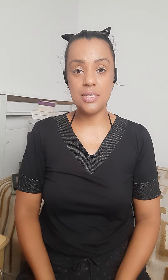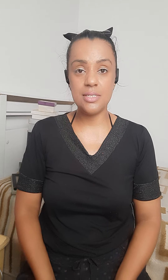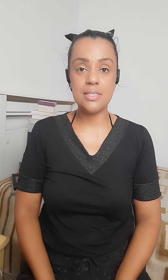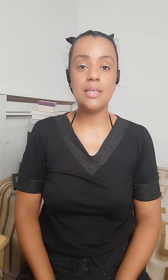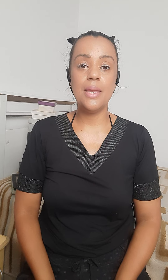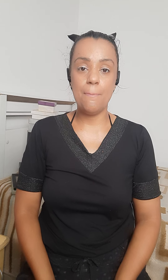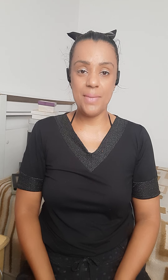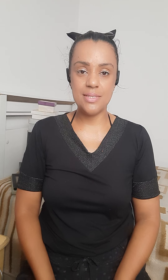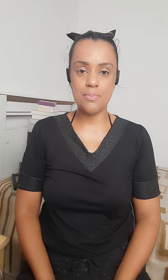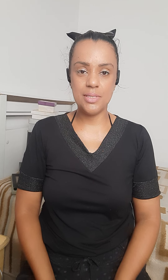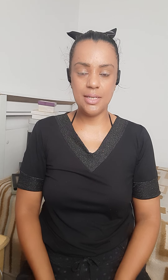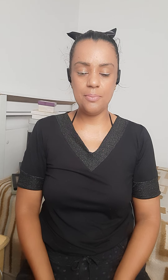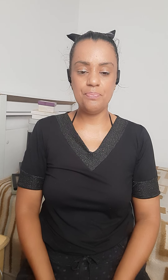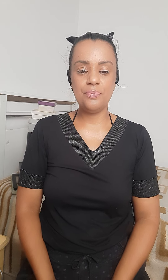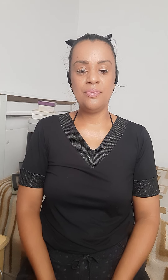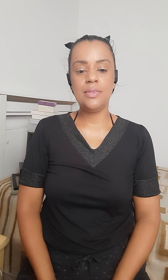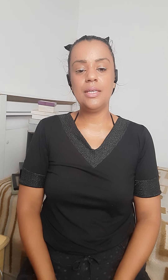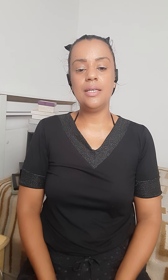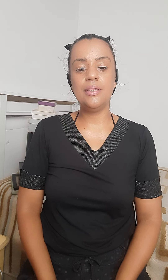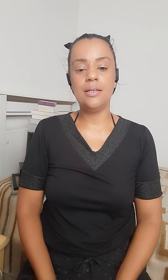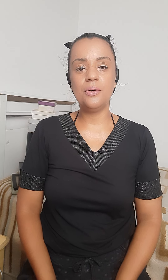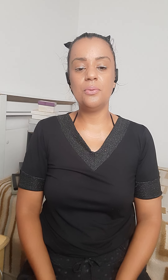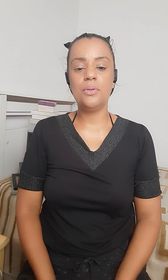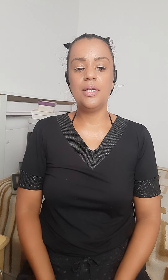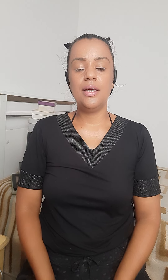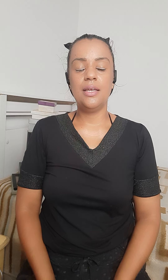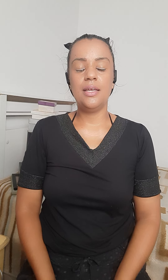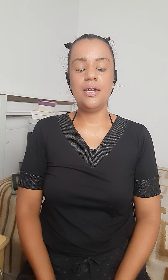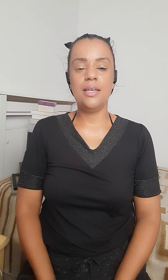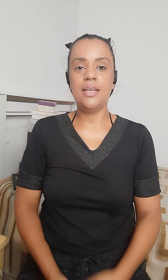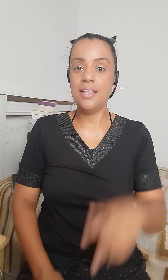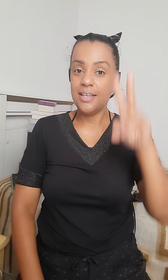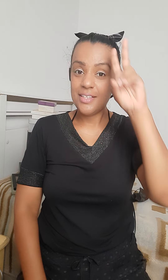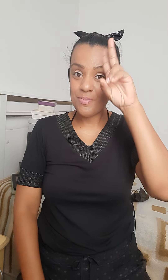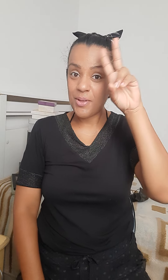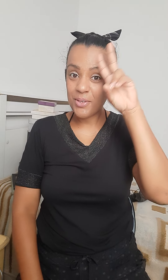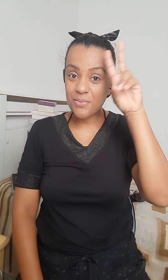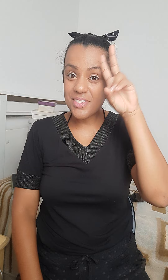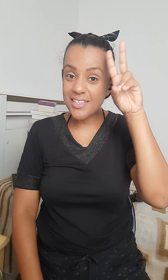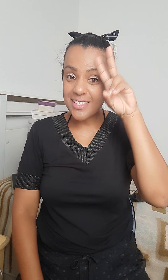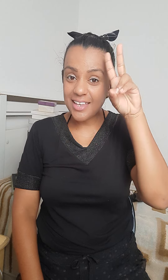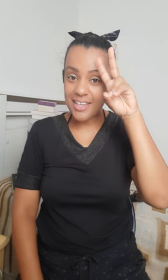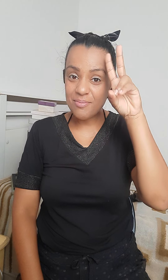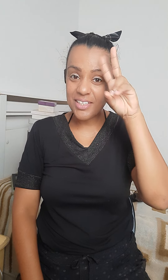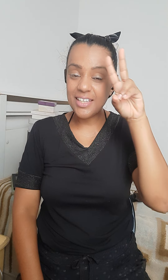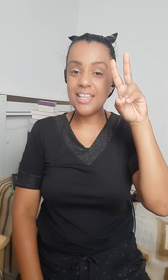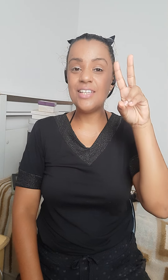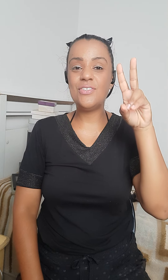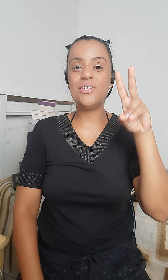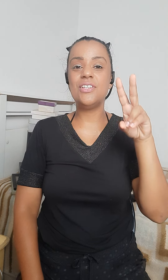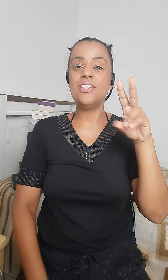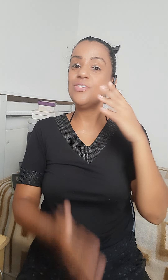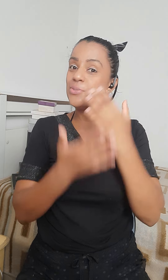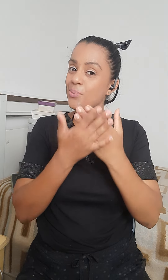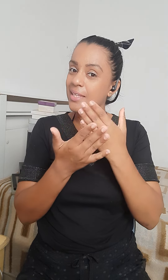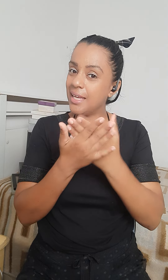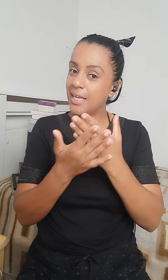vocês mesmas, né? Então, espero que vocês lembrem, né? De estudar,